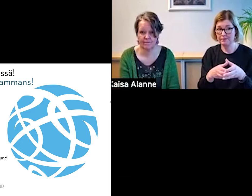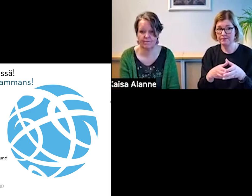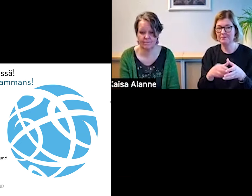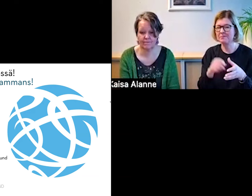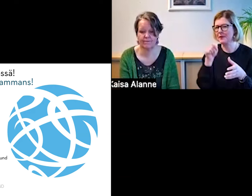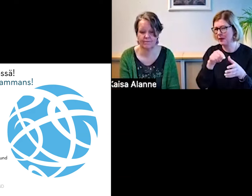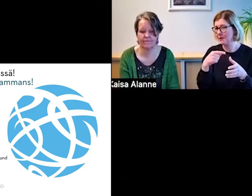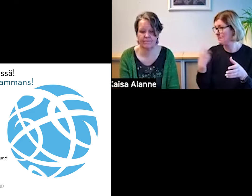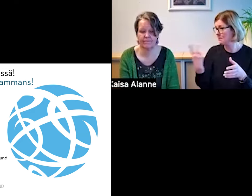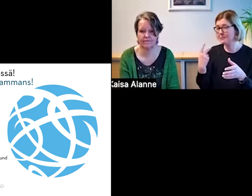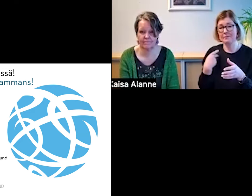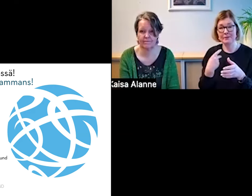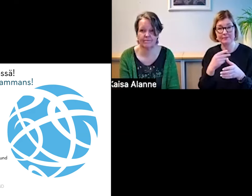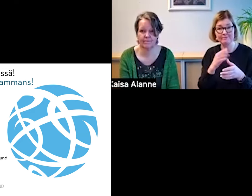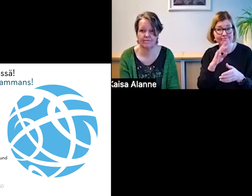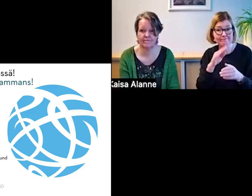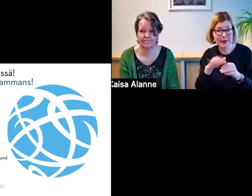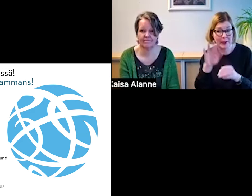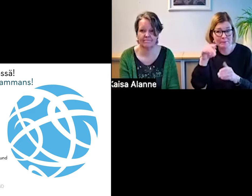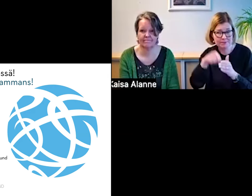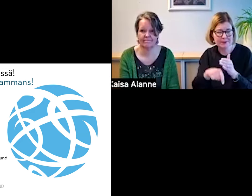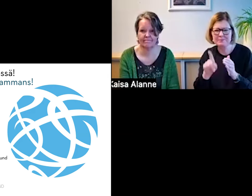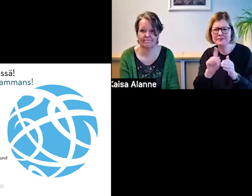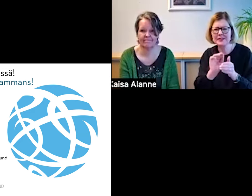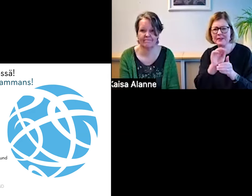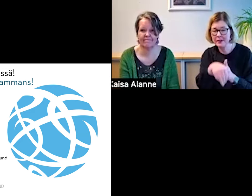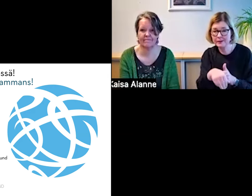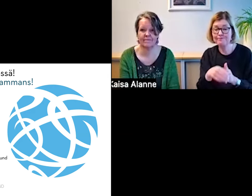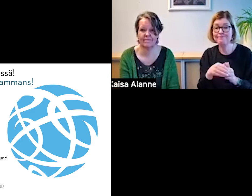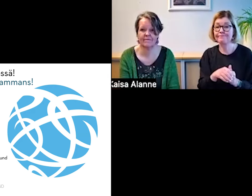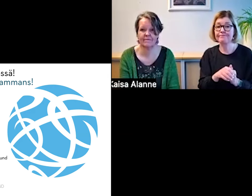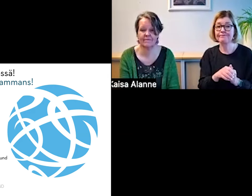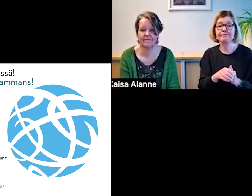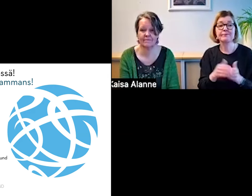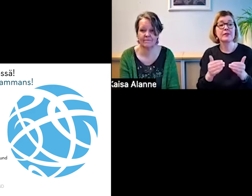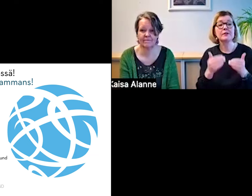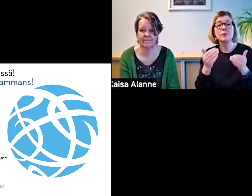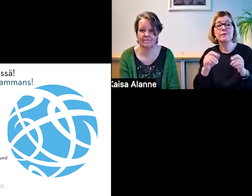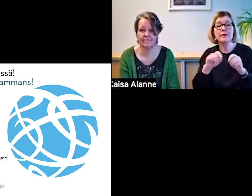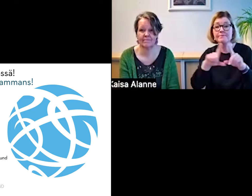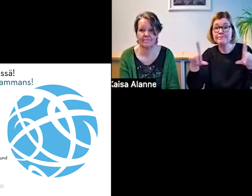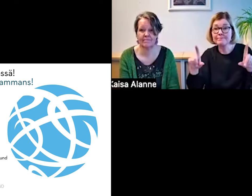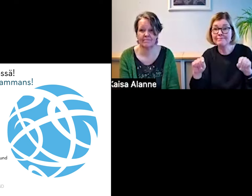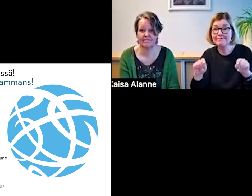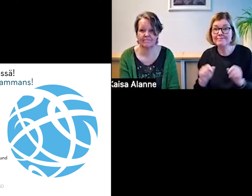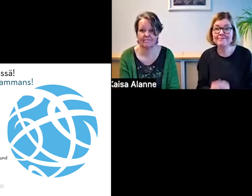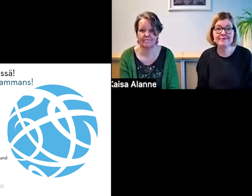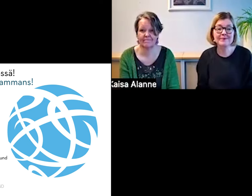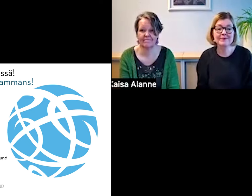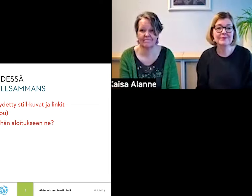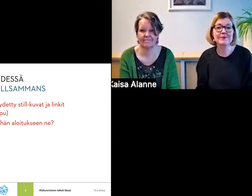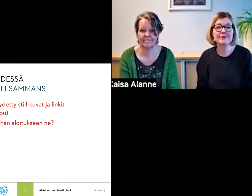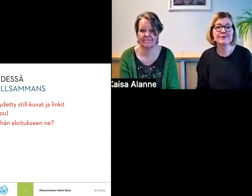ja elvytystoimintaan. Ja kerromme enemmän nyt tästä kielen elvytyksen taustalla